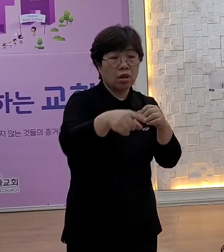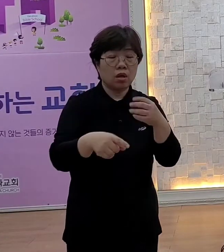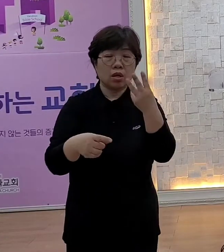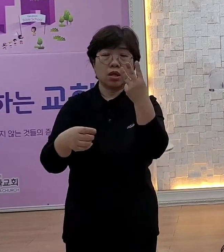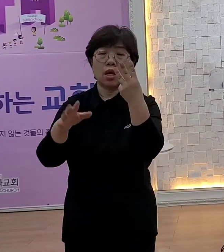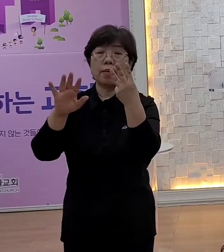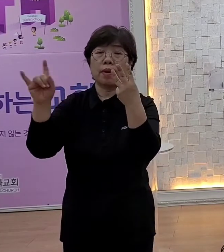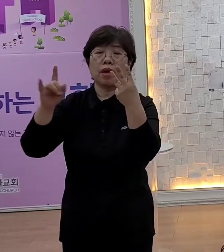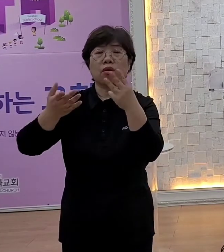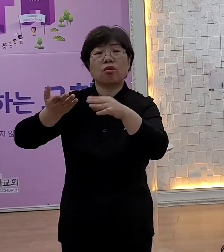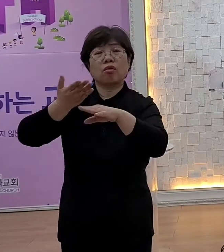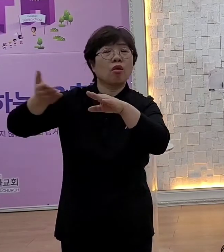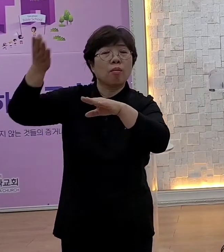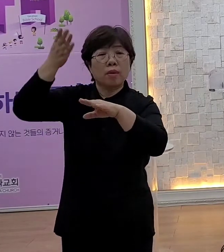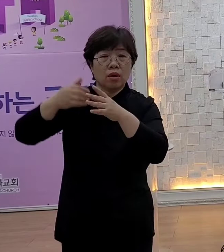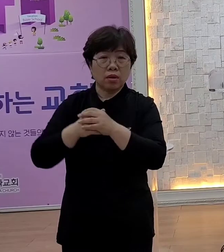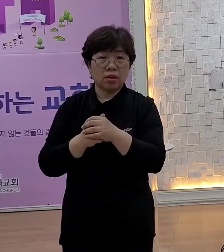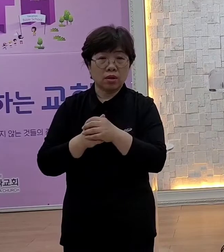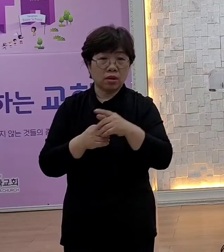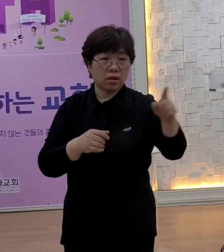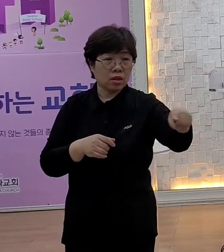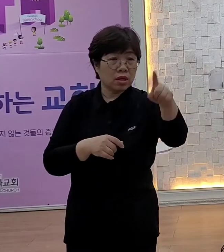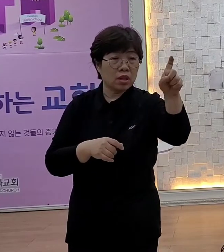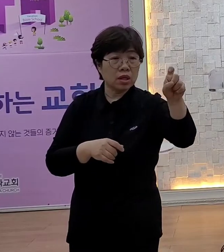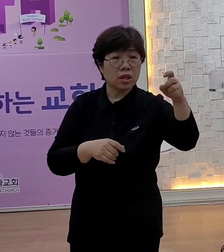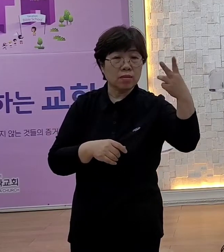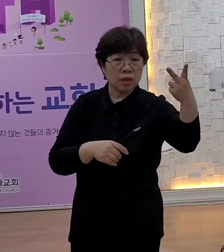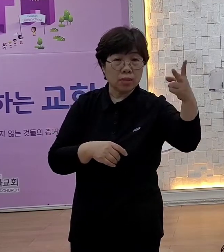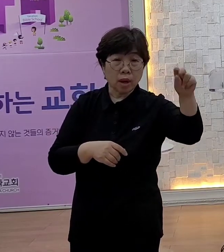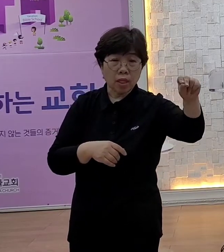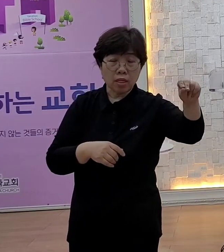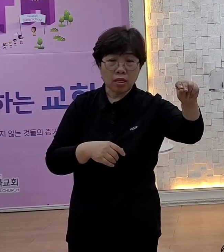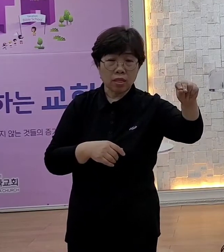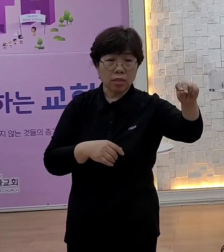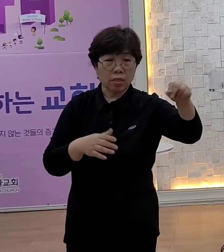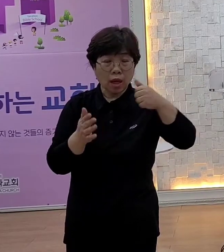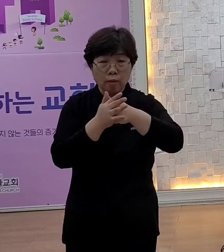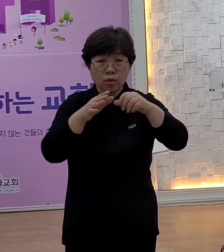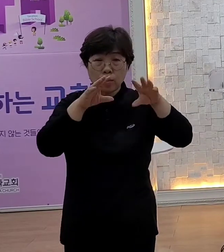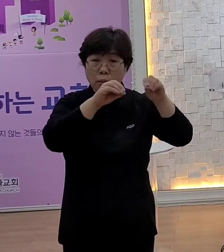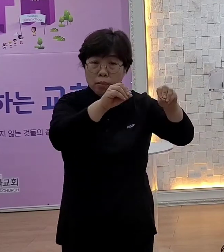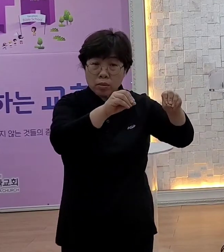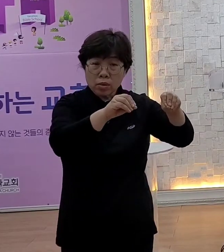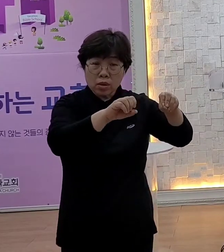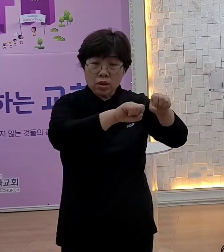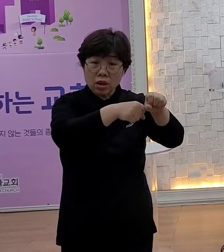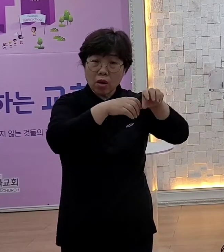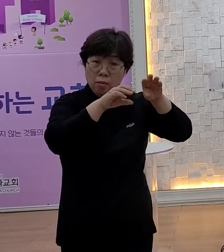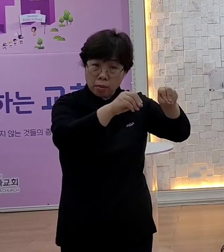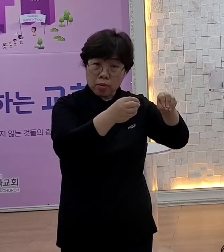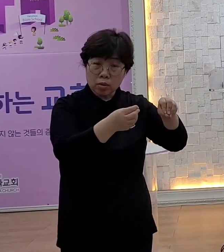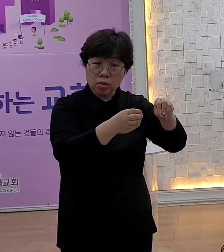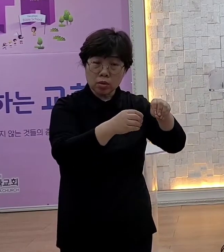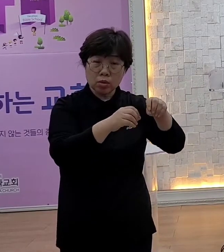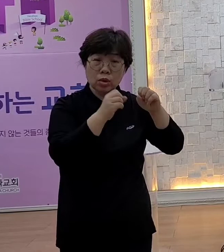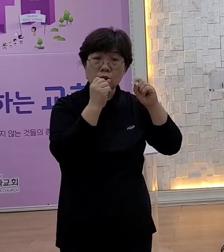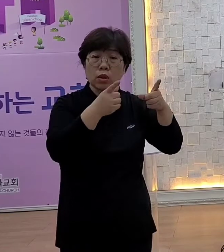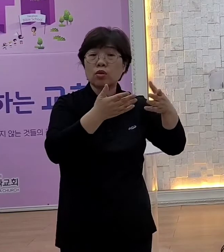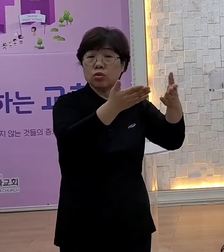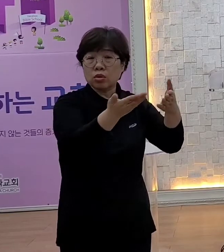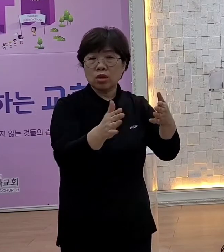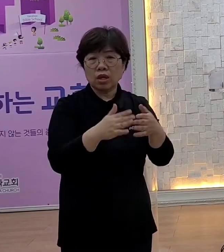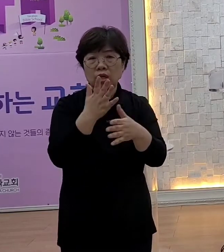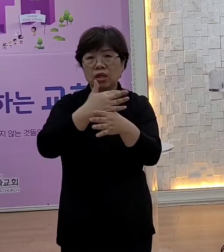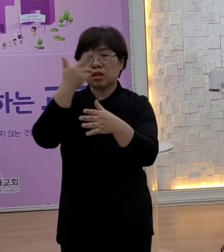넘어요. 니느웨 12만 명 가지고 하나님께서 그 재앙을 멈추시고 연기하고 기회를 주셨는데 여러분